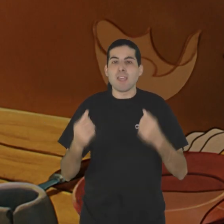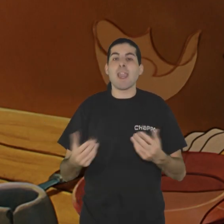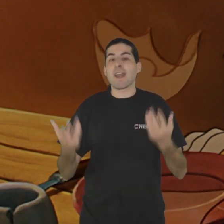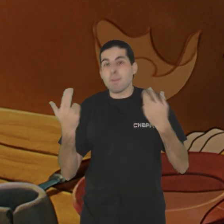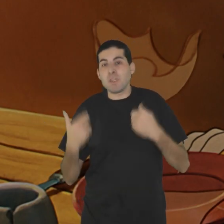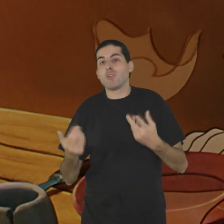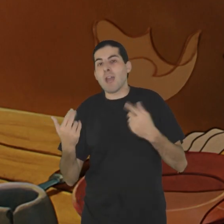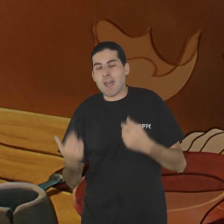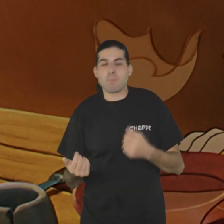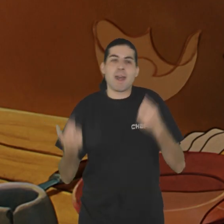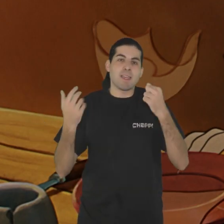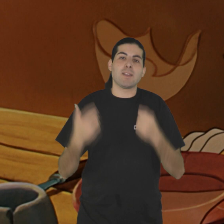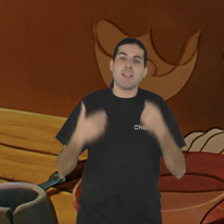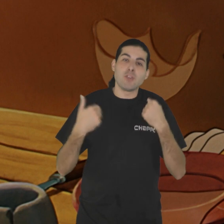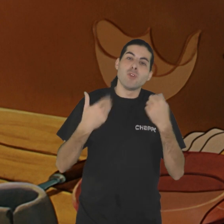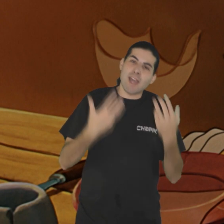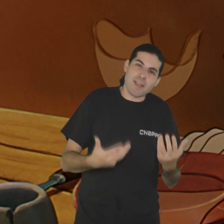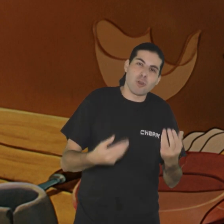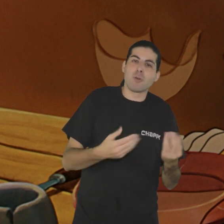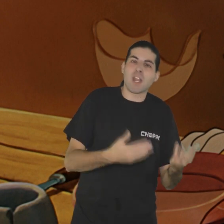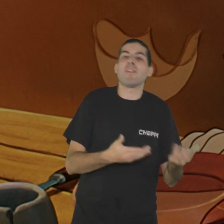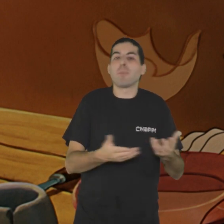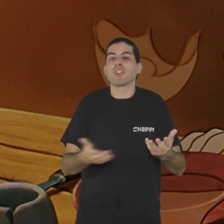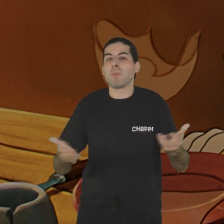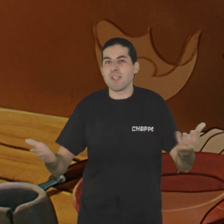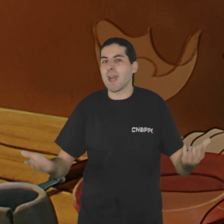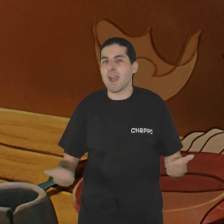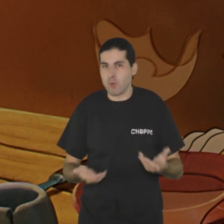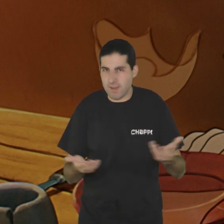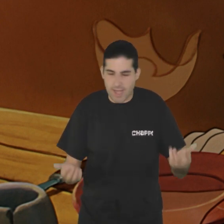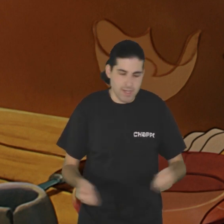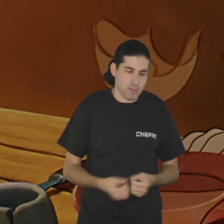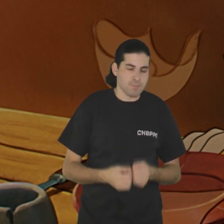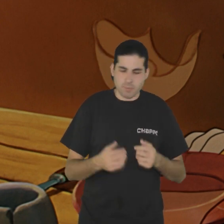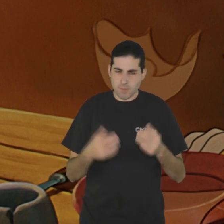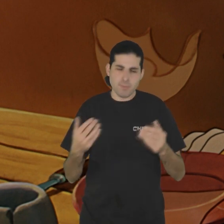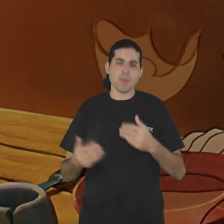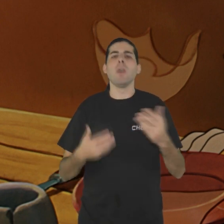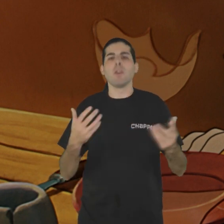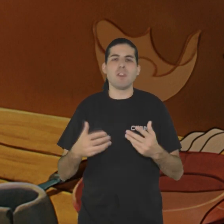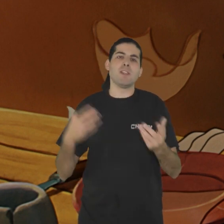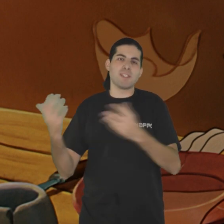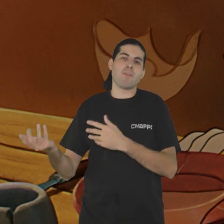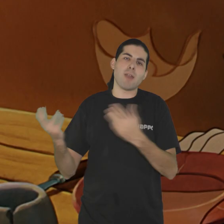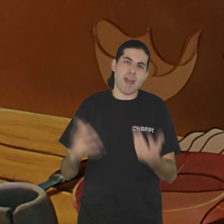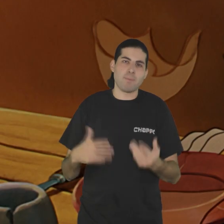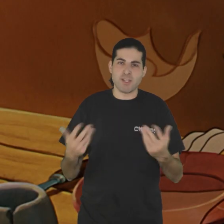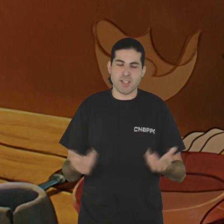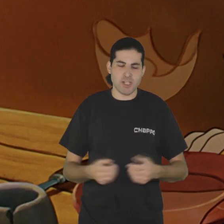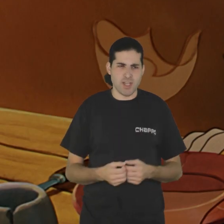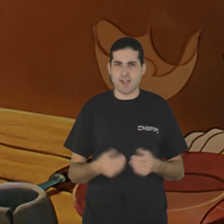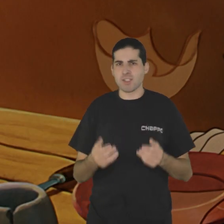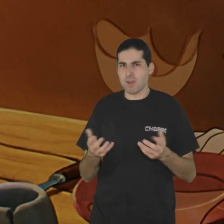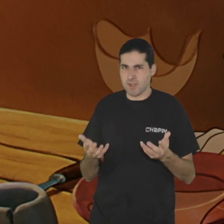gigante che ha rapito l'arpa, il cui canto portava prosperità a quella valle, no? Quindi salvano